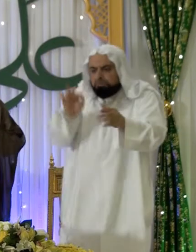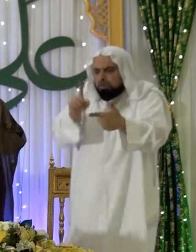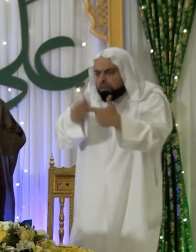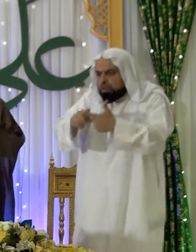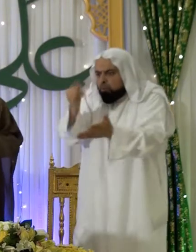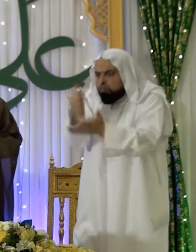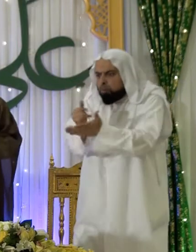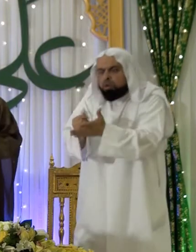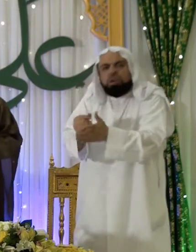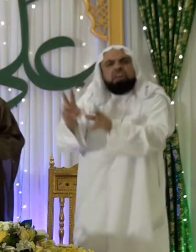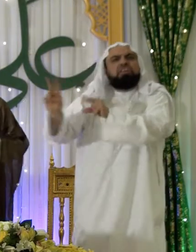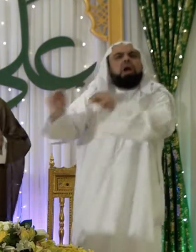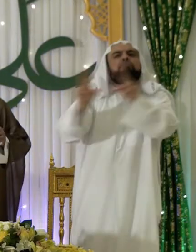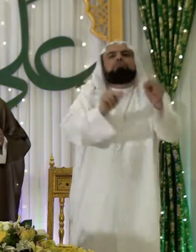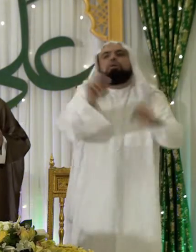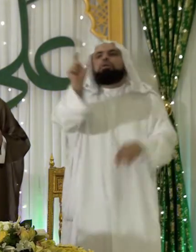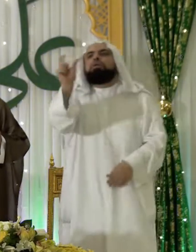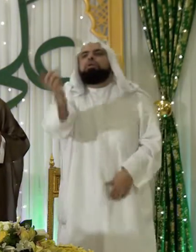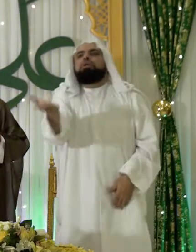إذا اختار نبيا